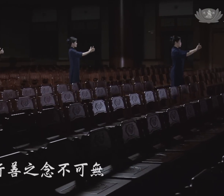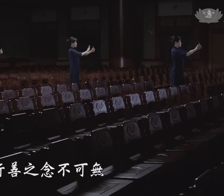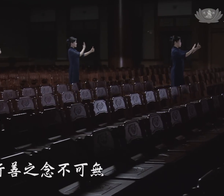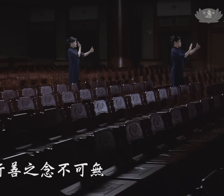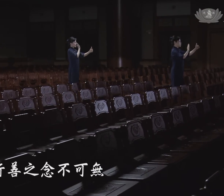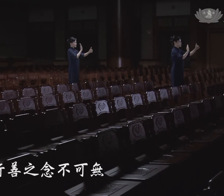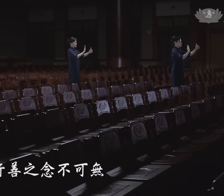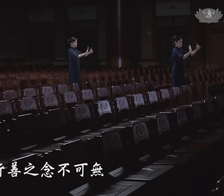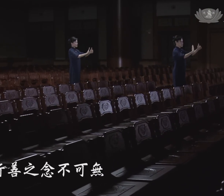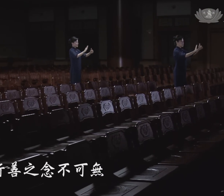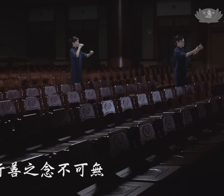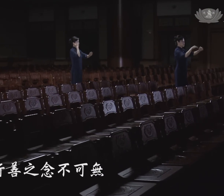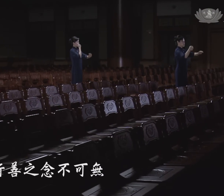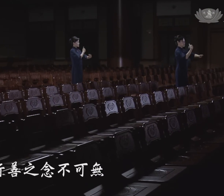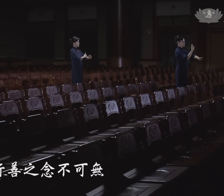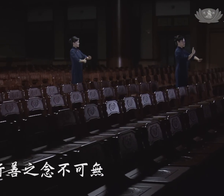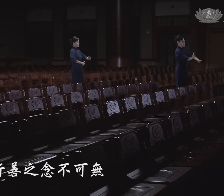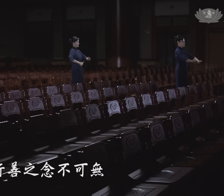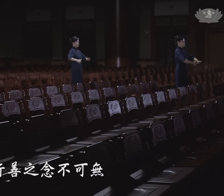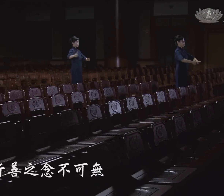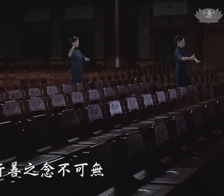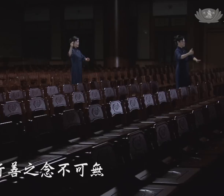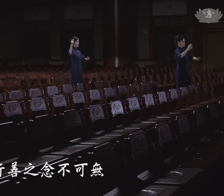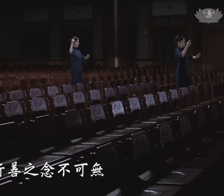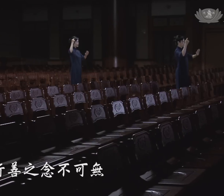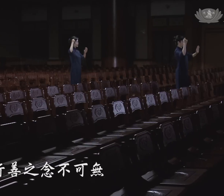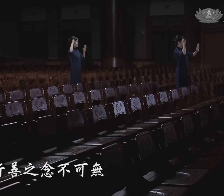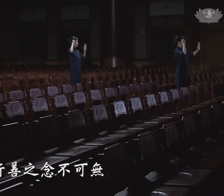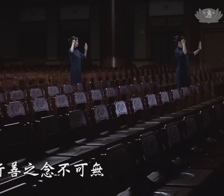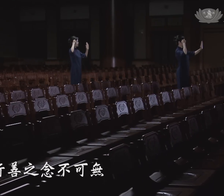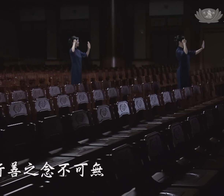生，心善之念不可无。